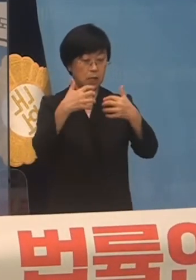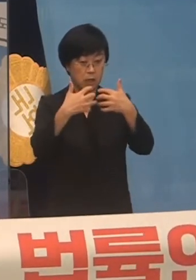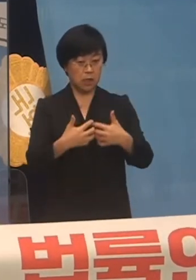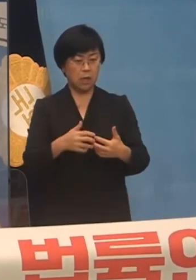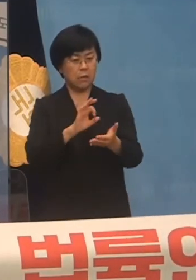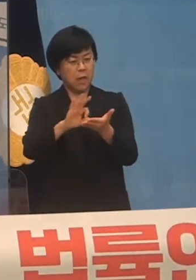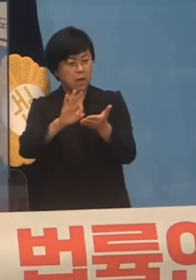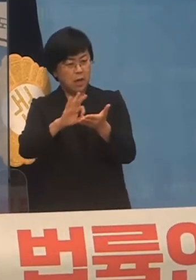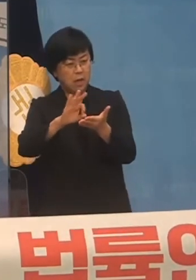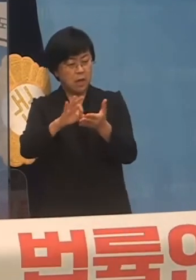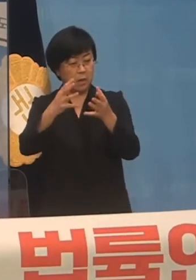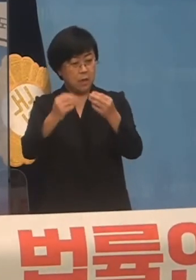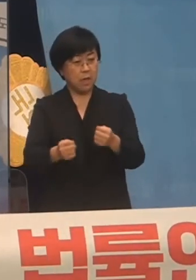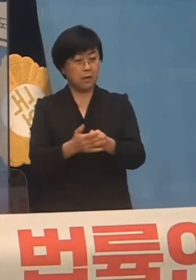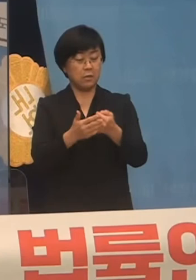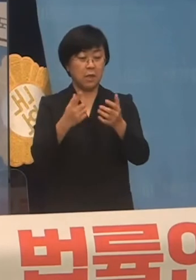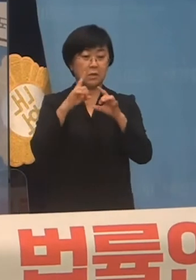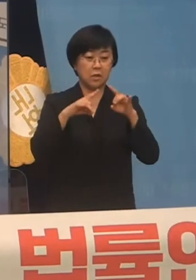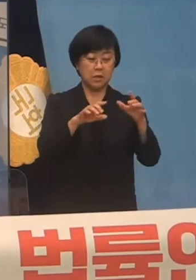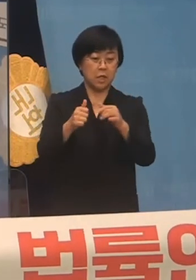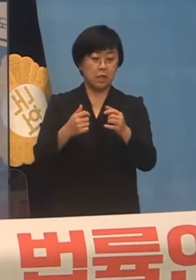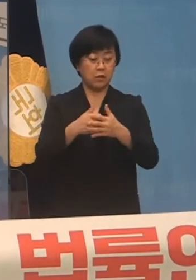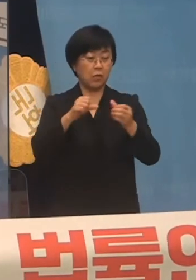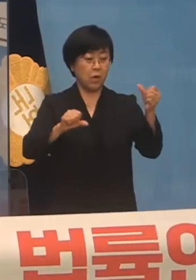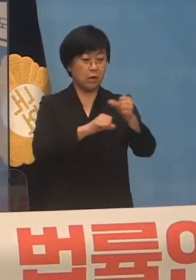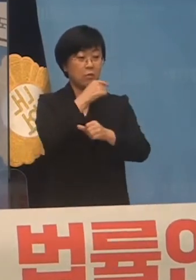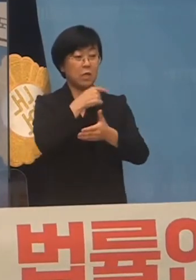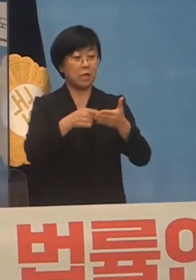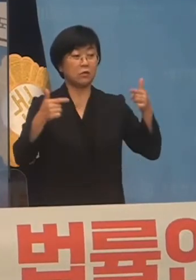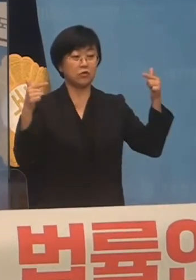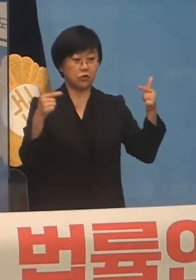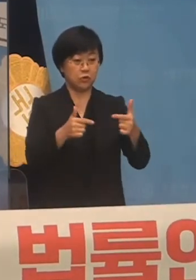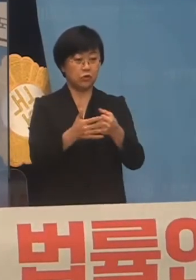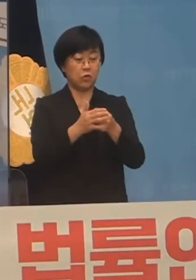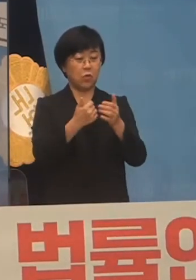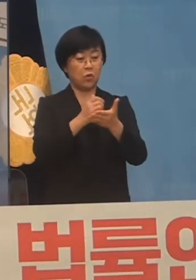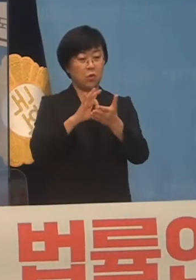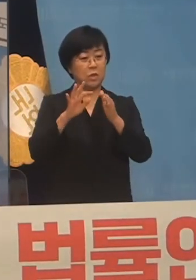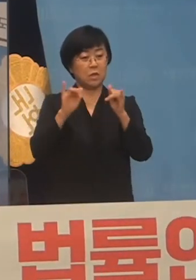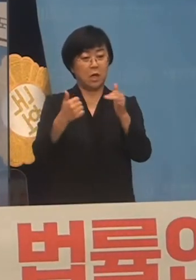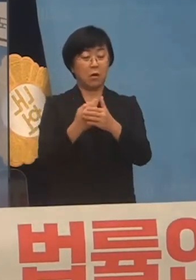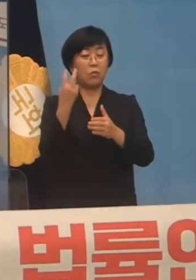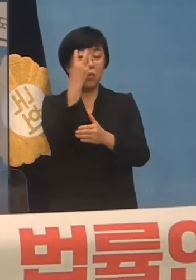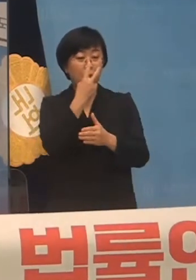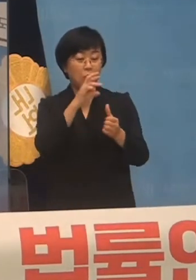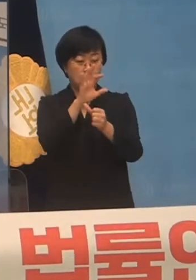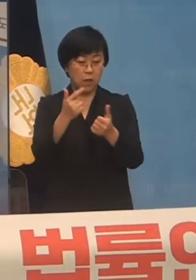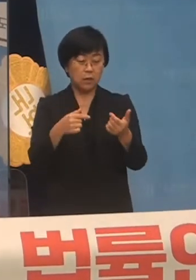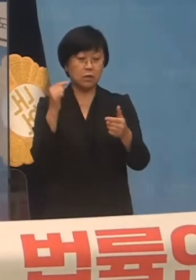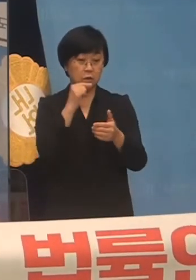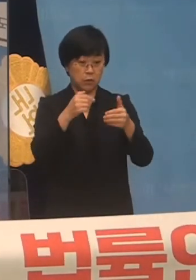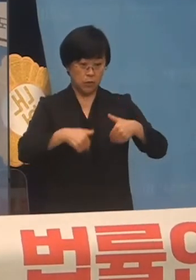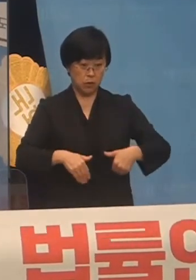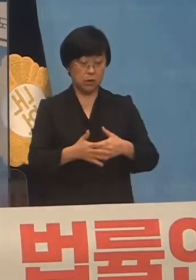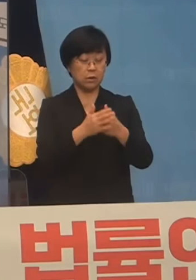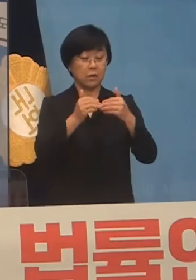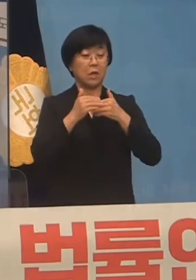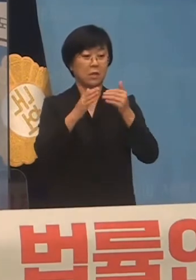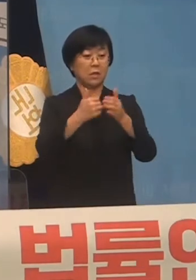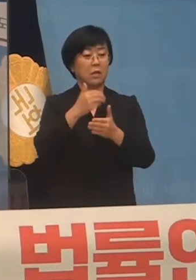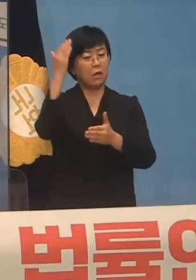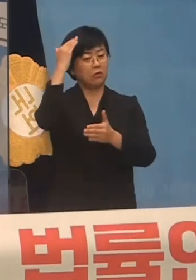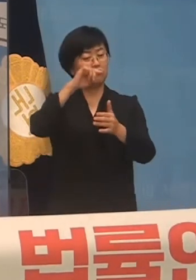소비의 빠른 증가로 전자기기로 인한 환경폐를 감소시키고 소비자 보호를 강화하는 것이 시급하고 이 과정에서